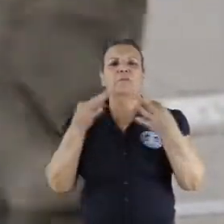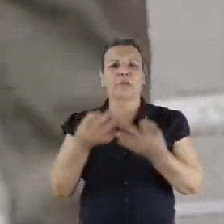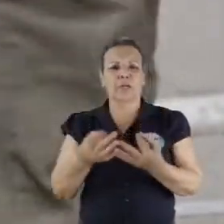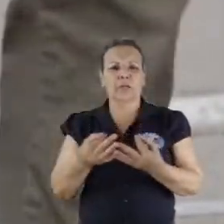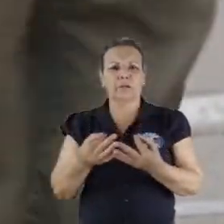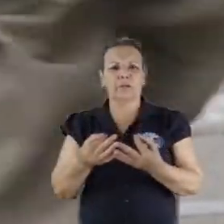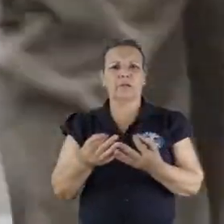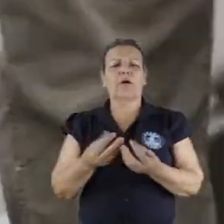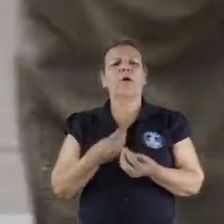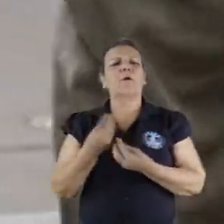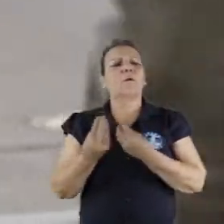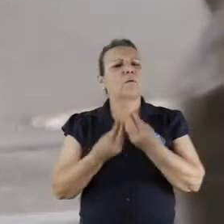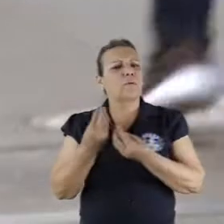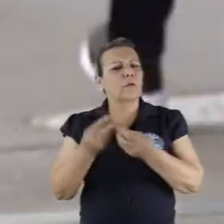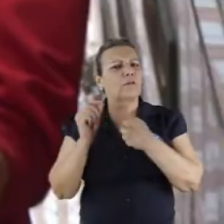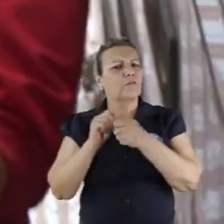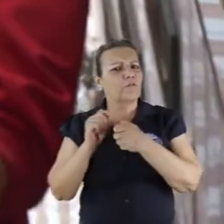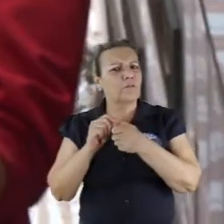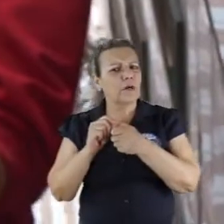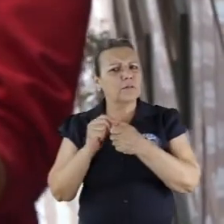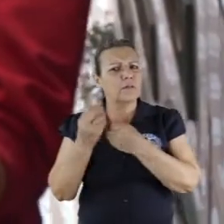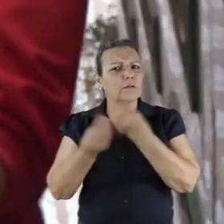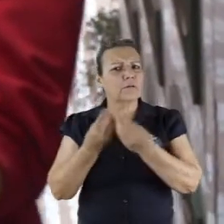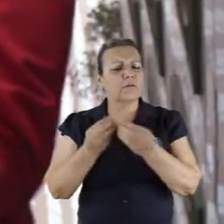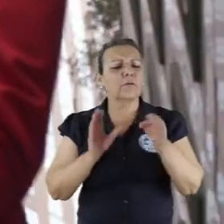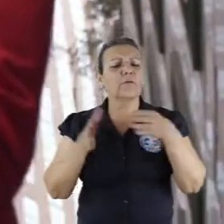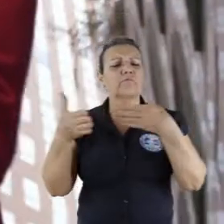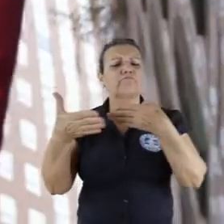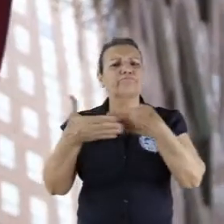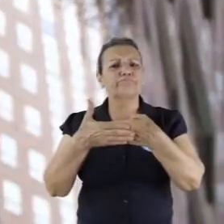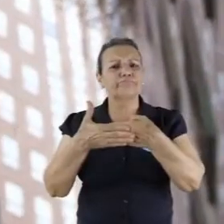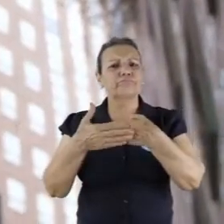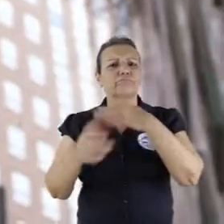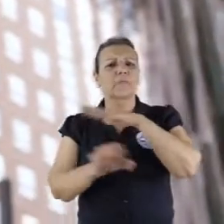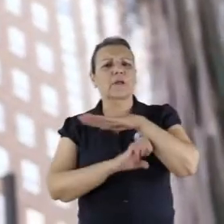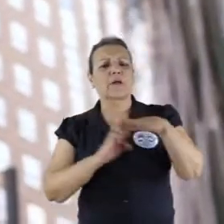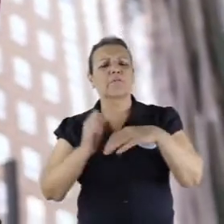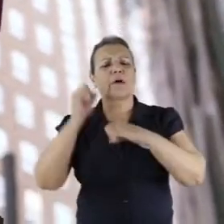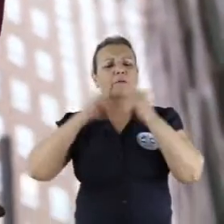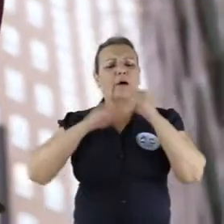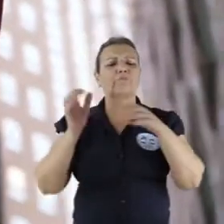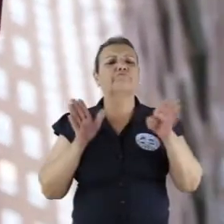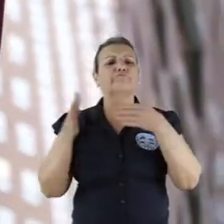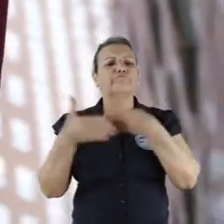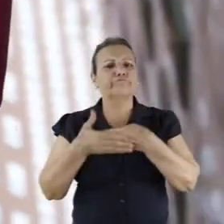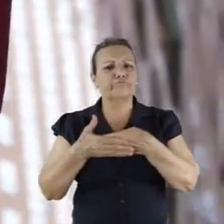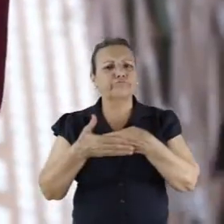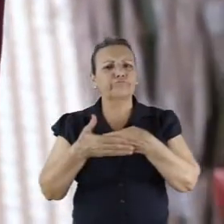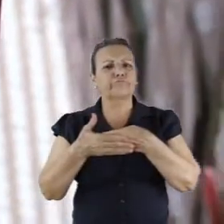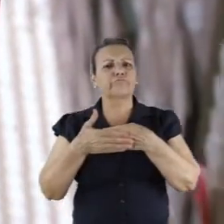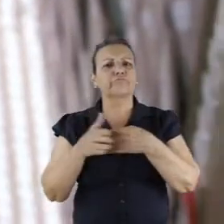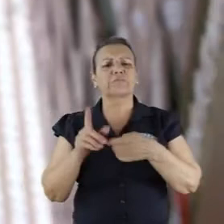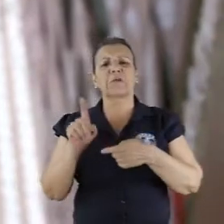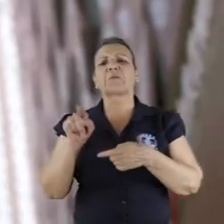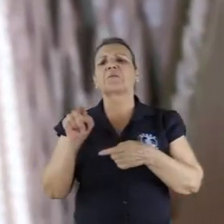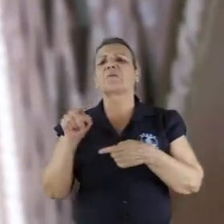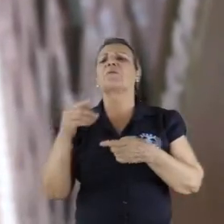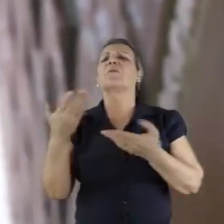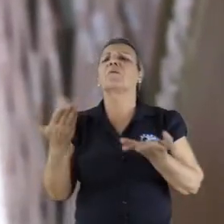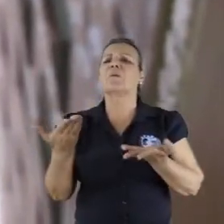e familiar? O que fazer quando as portas do mercado de trabalho não estão abertas para